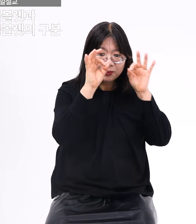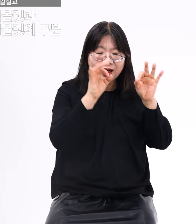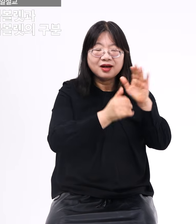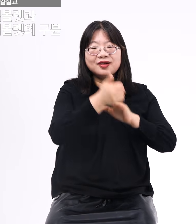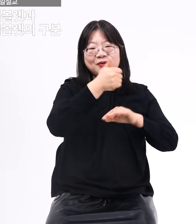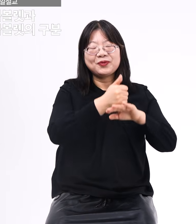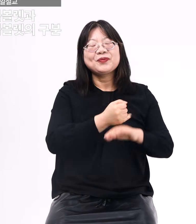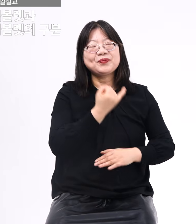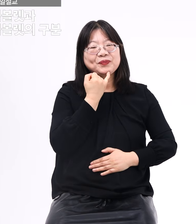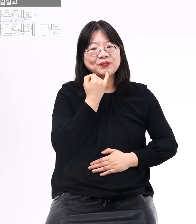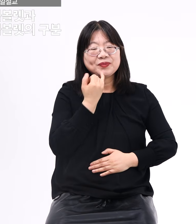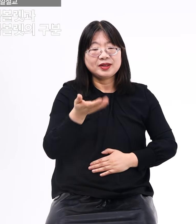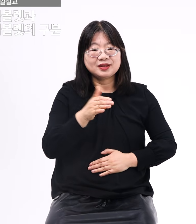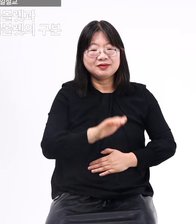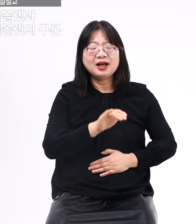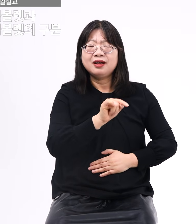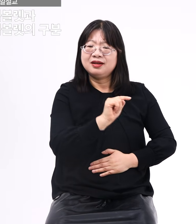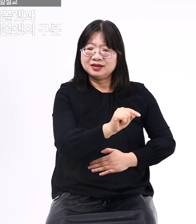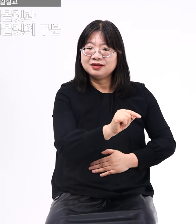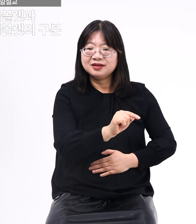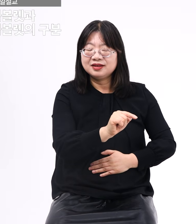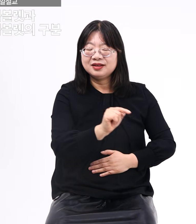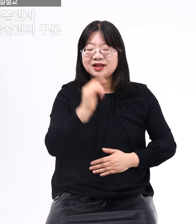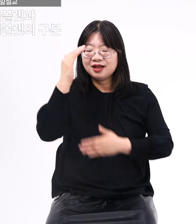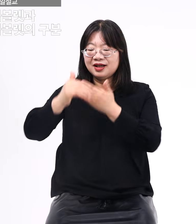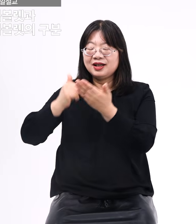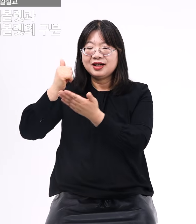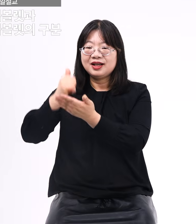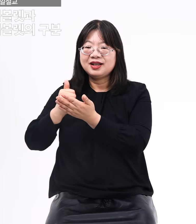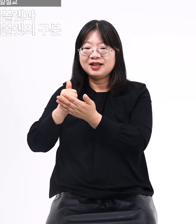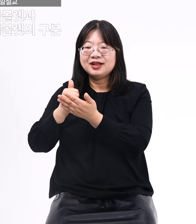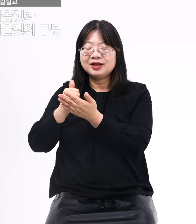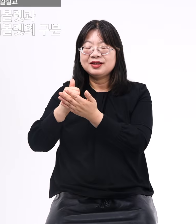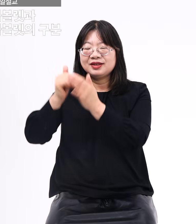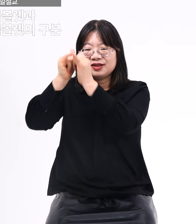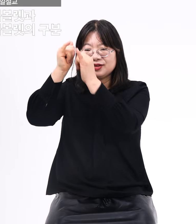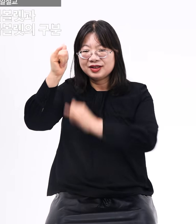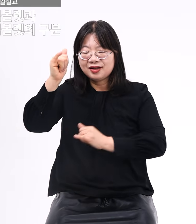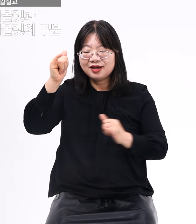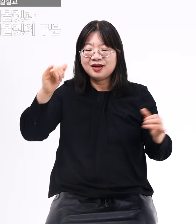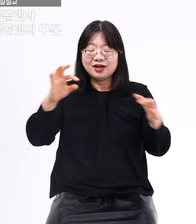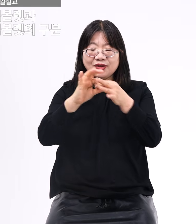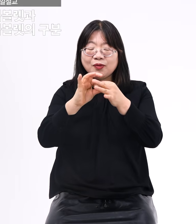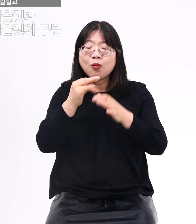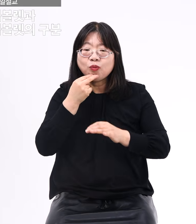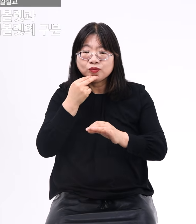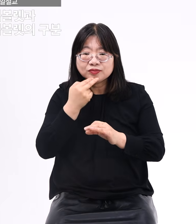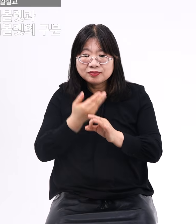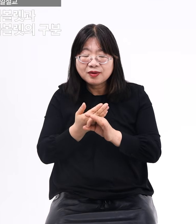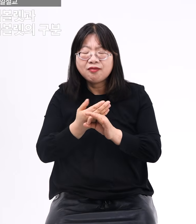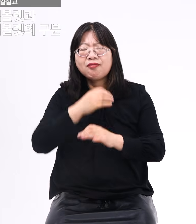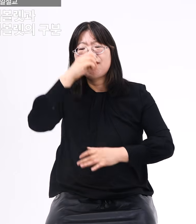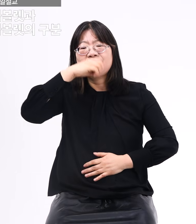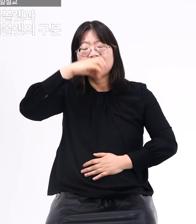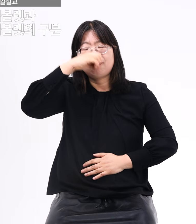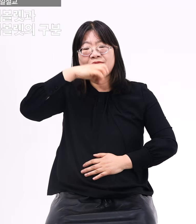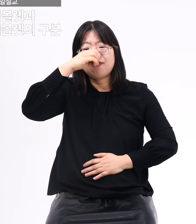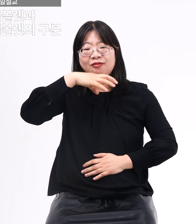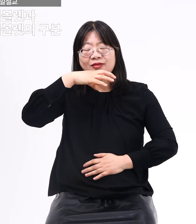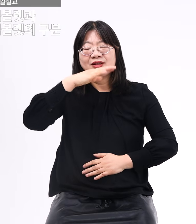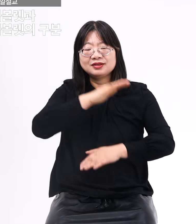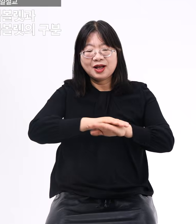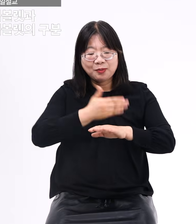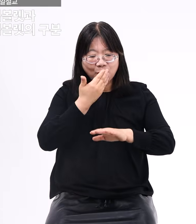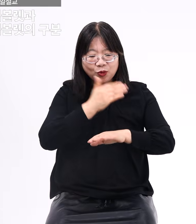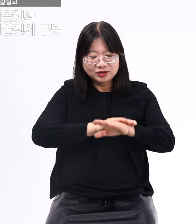성공하십시오. 그런데 그것이 하나님의 서사와 맞물리지 않으면 그냥 잘